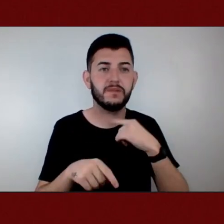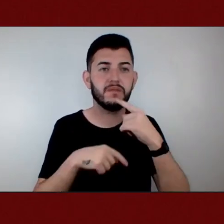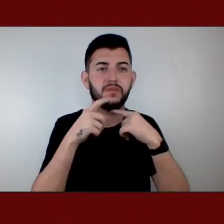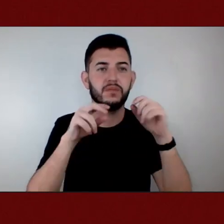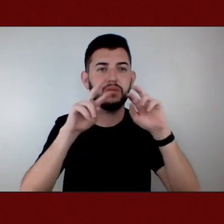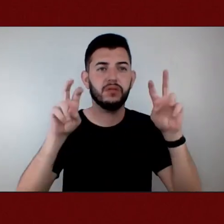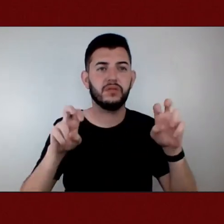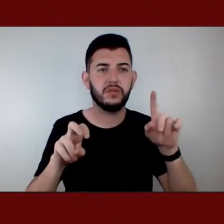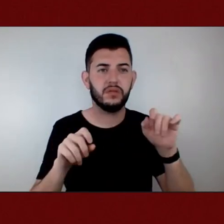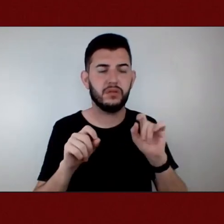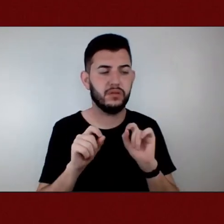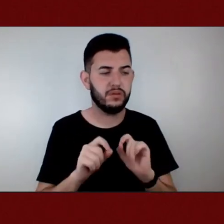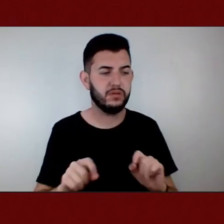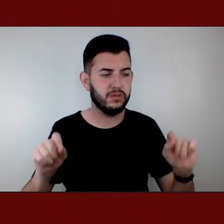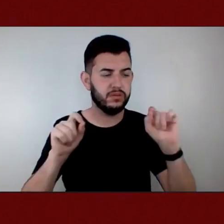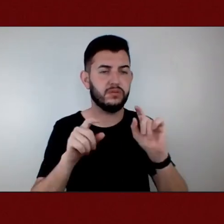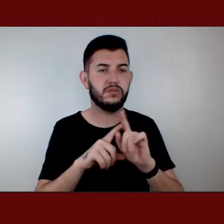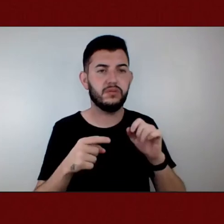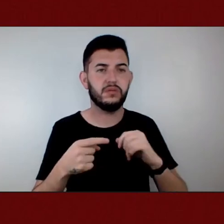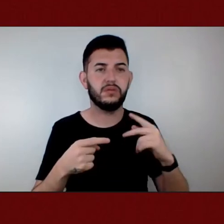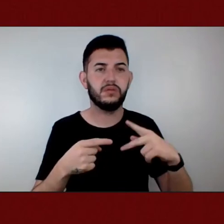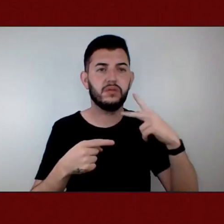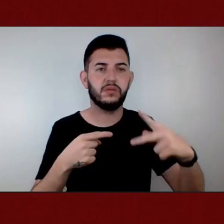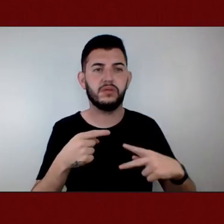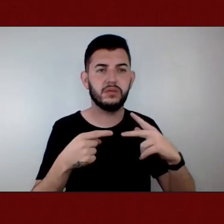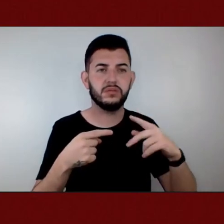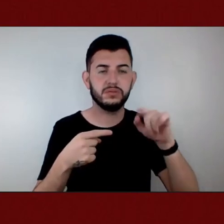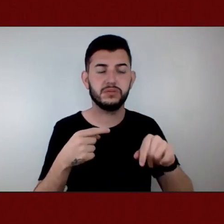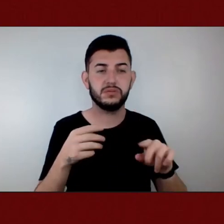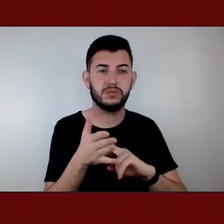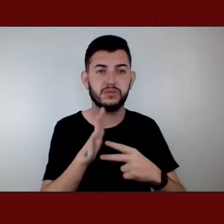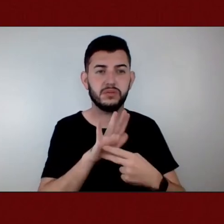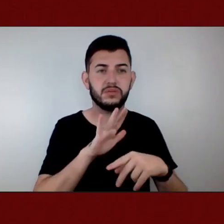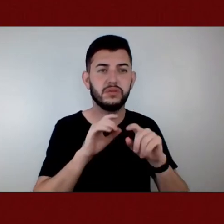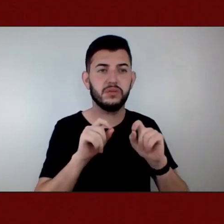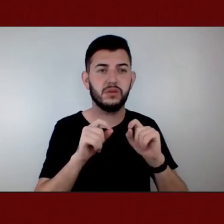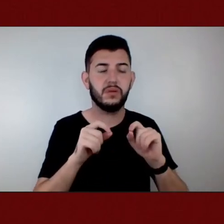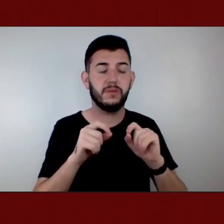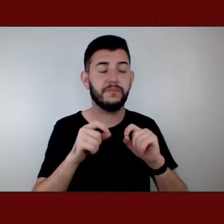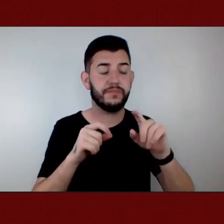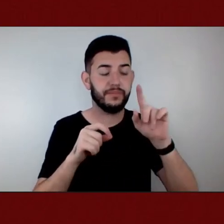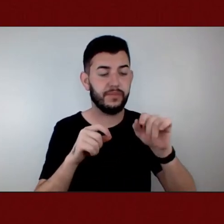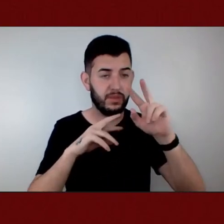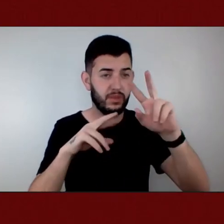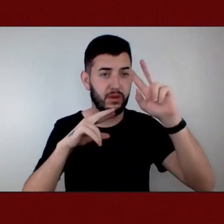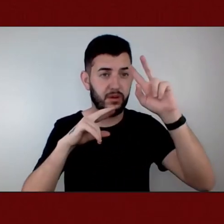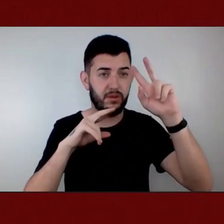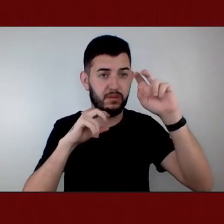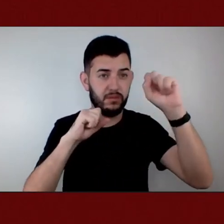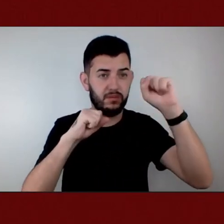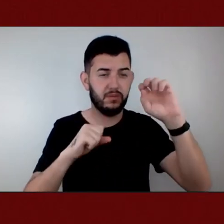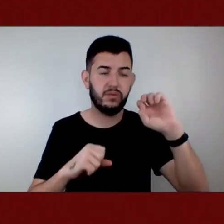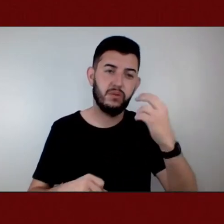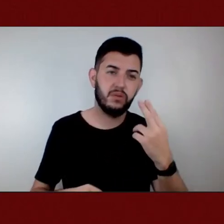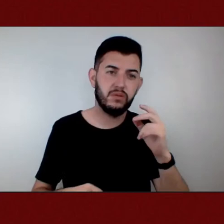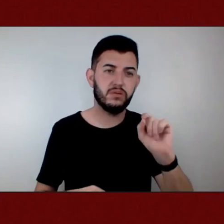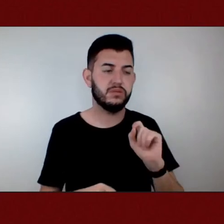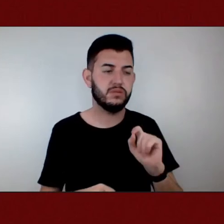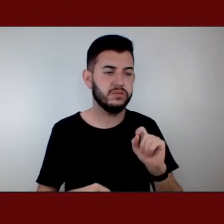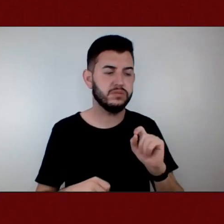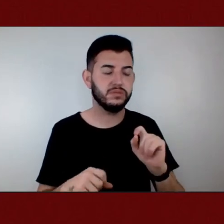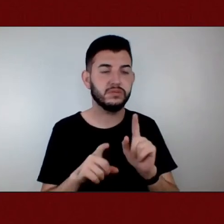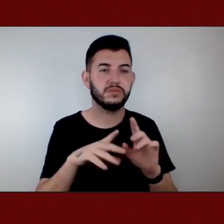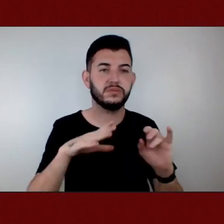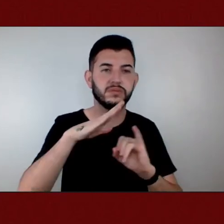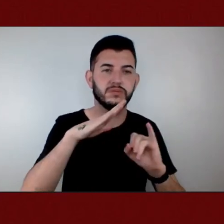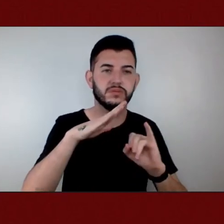confrontação irredutível das classes, que somente poderia ser resolvido pela força e pela ruptura institucional, não era o único caminho para